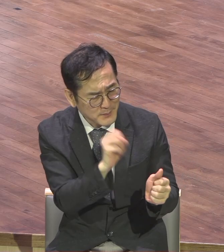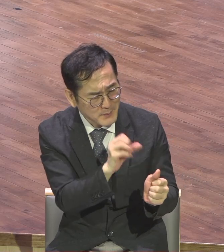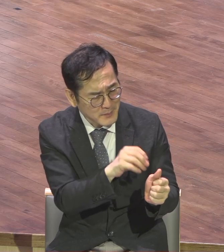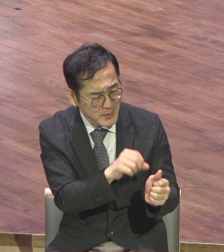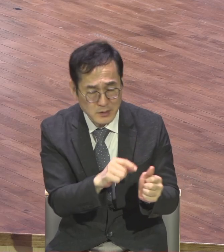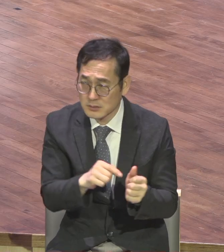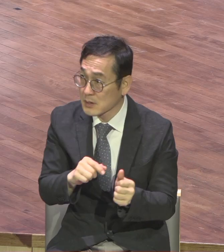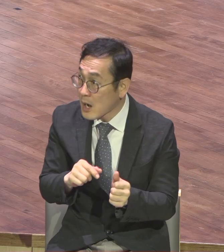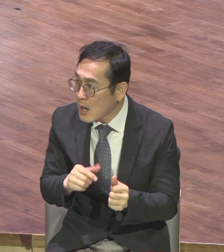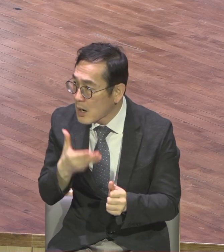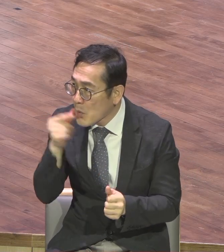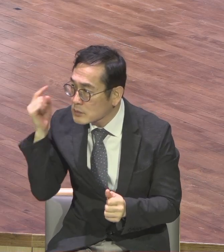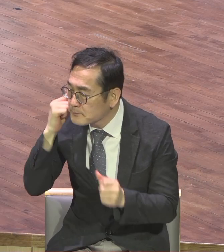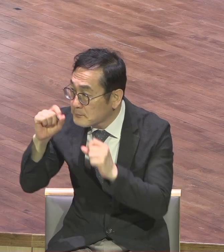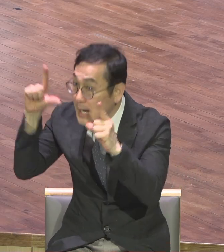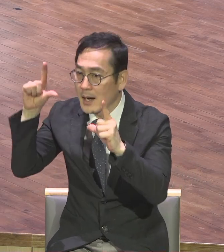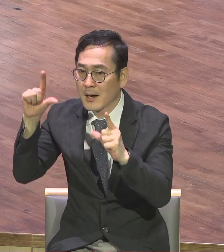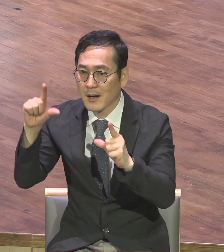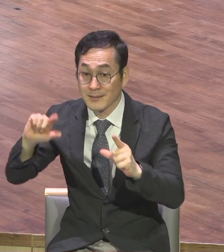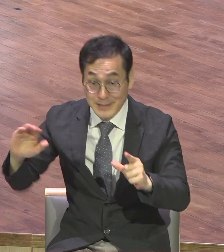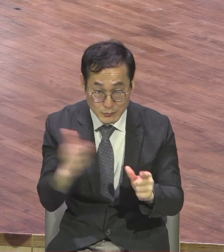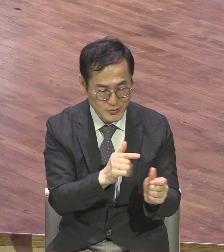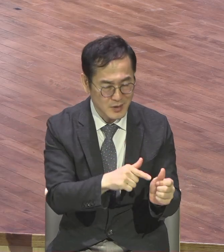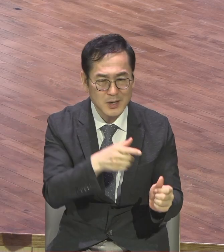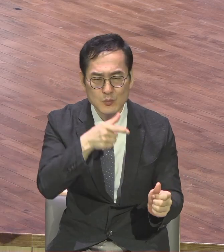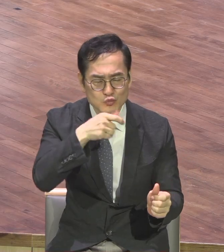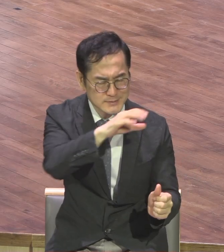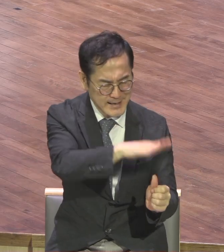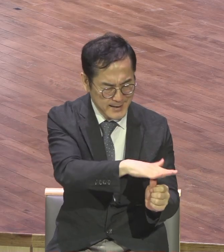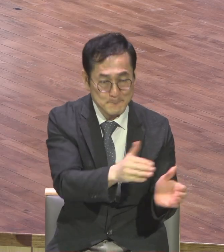세례주고 빌립 사라지고.